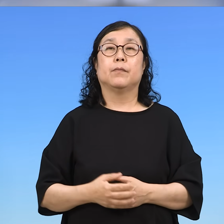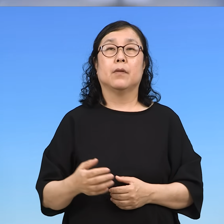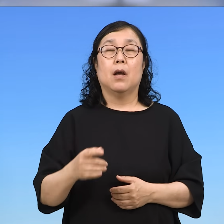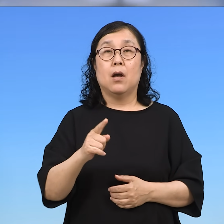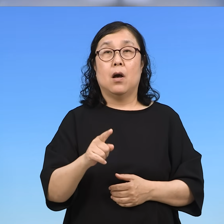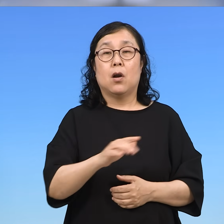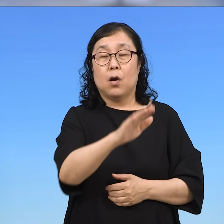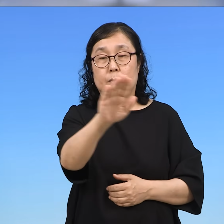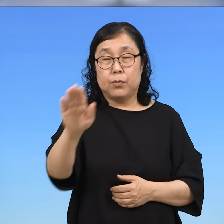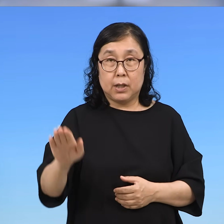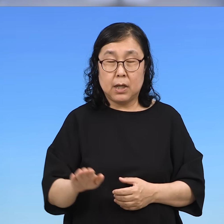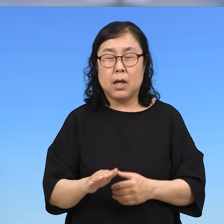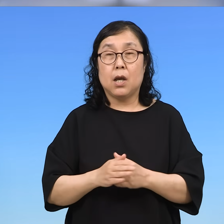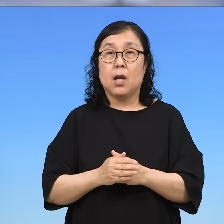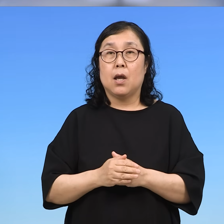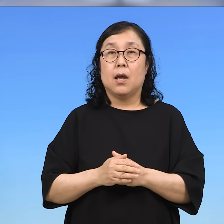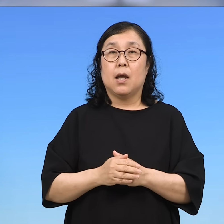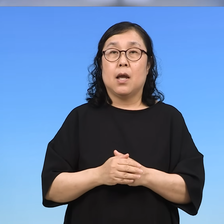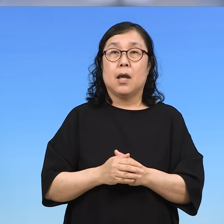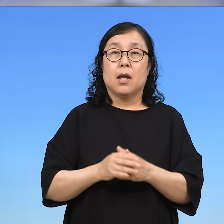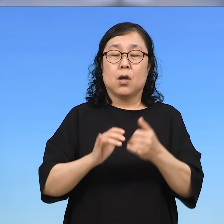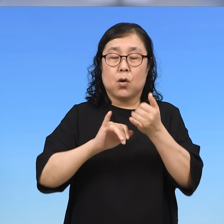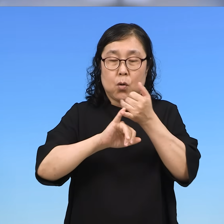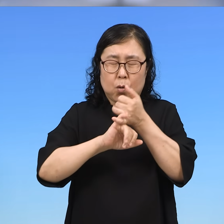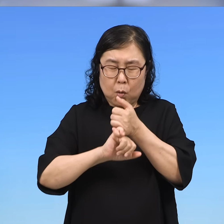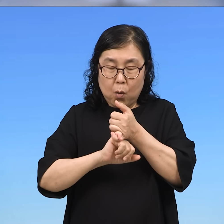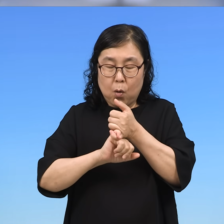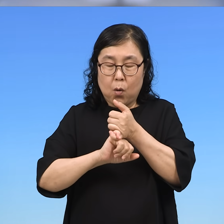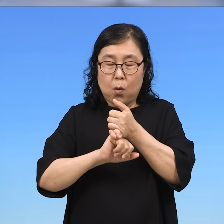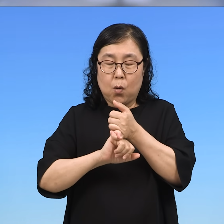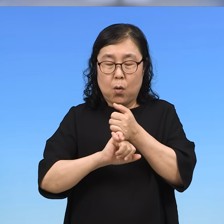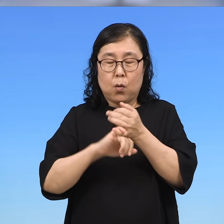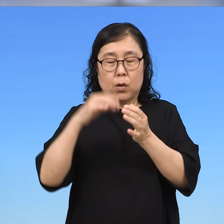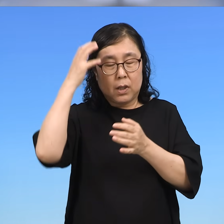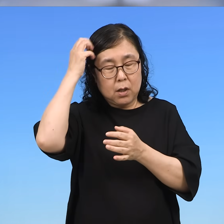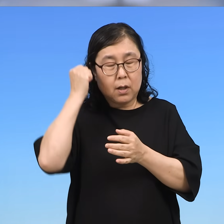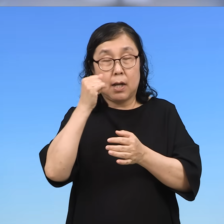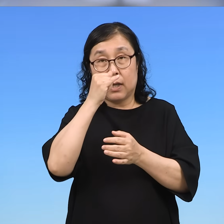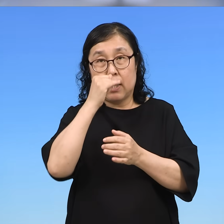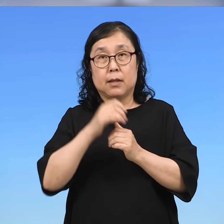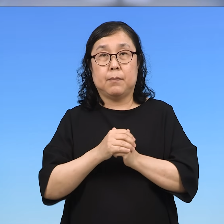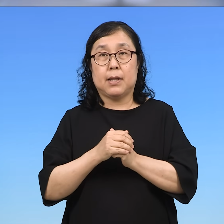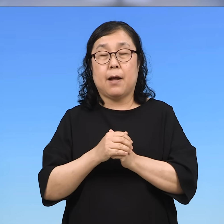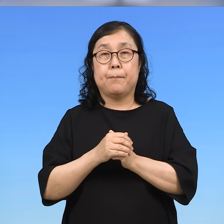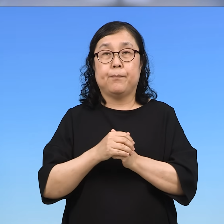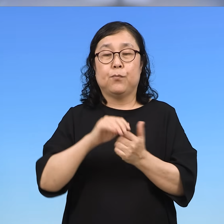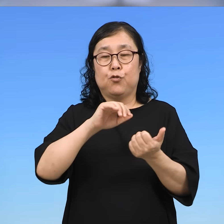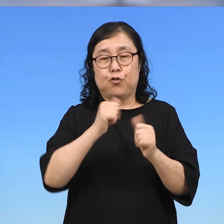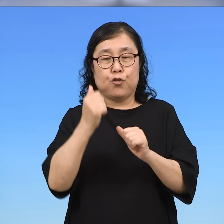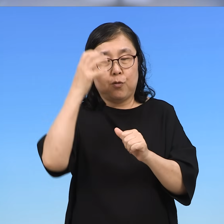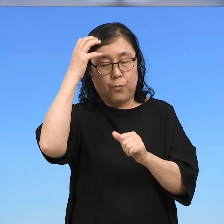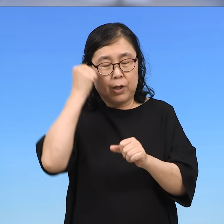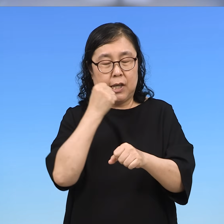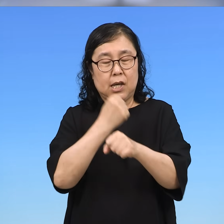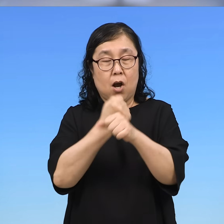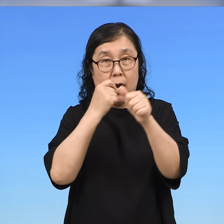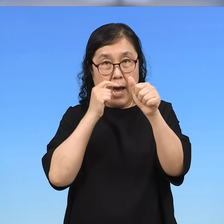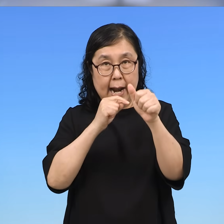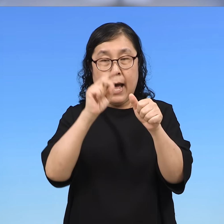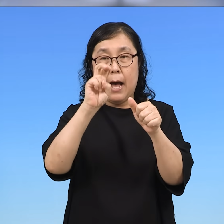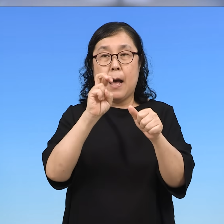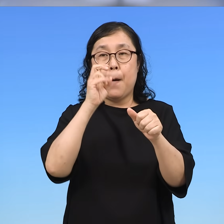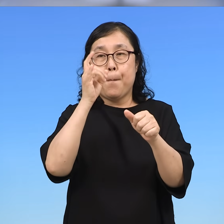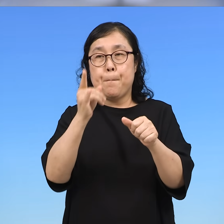꼭 한 가지 기억해야 되는데 다 아시는 단어입니다. 메멘토 모리, 죽음을 기억하라.